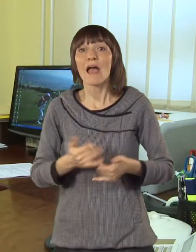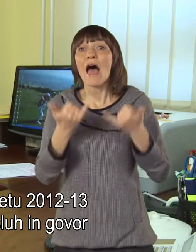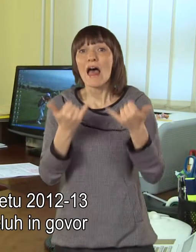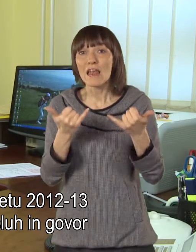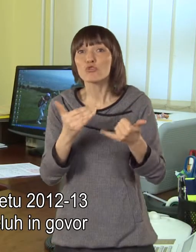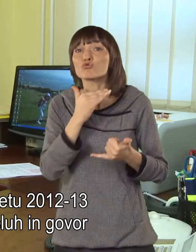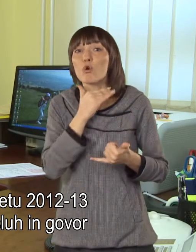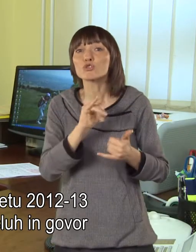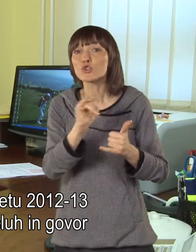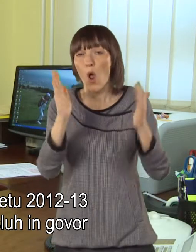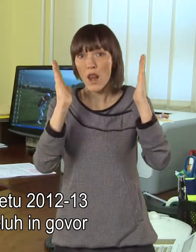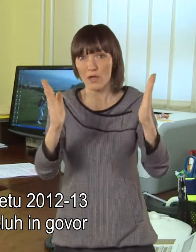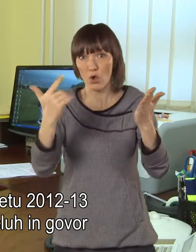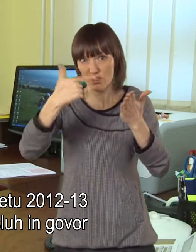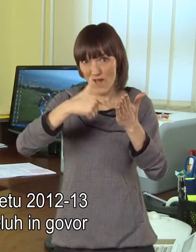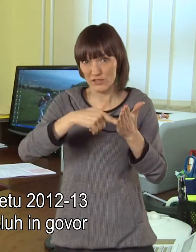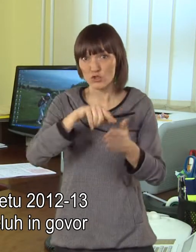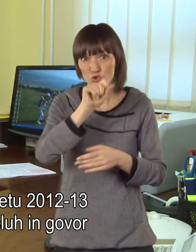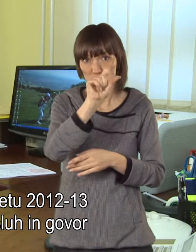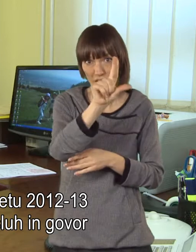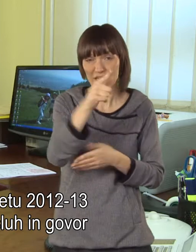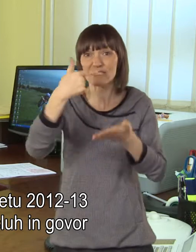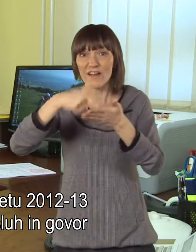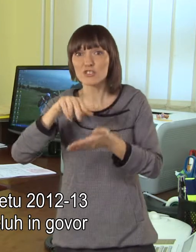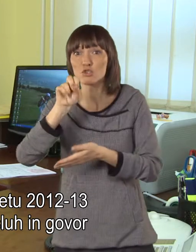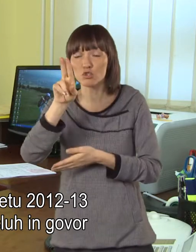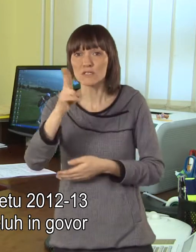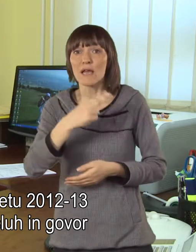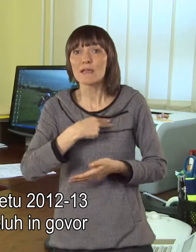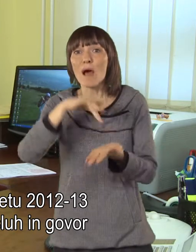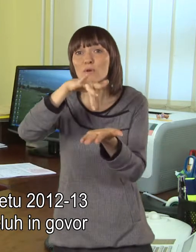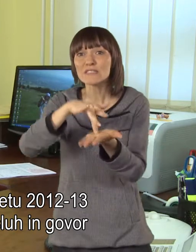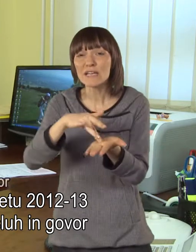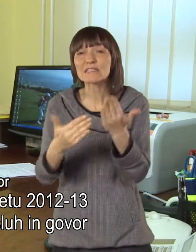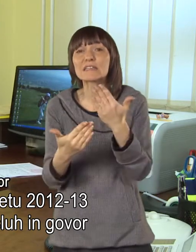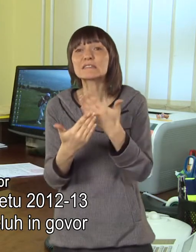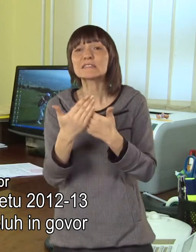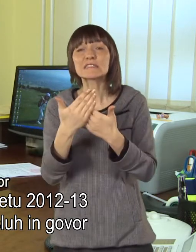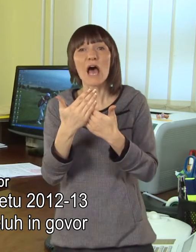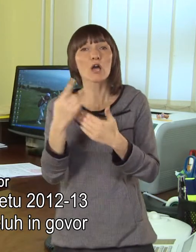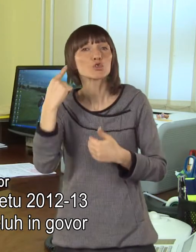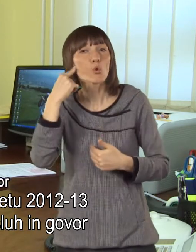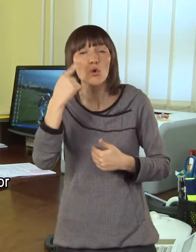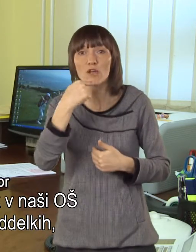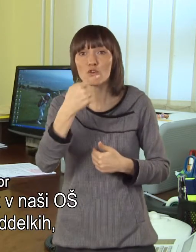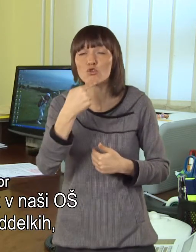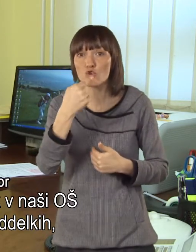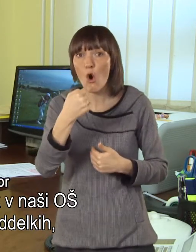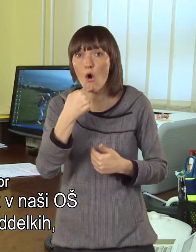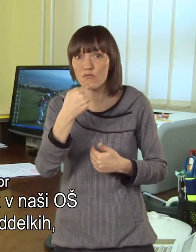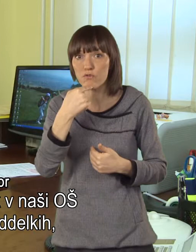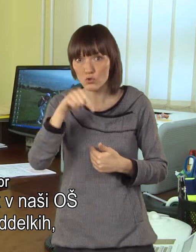V letošnjem šolskem letu, se pravi v šolskem letu 2012-2013, imamo na Centru za sluh in govor v